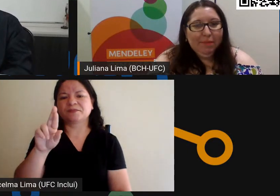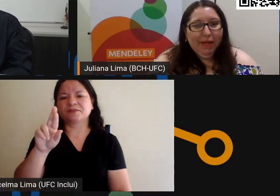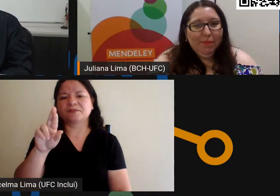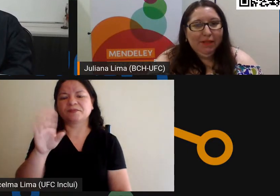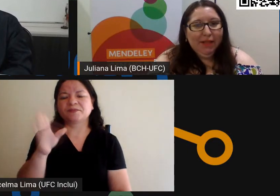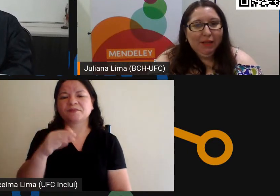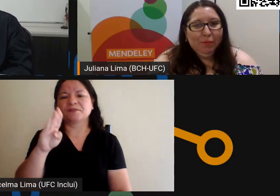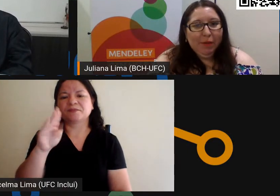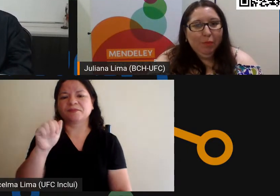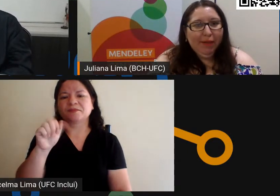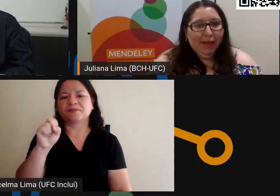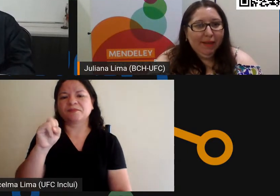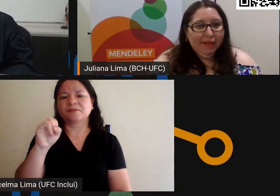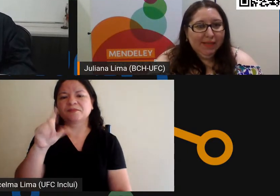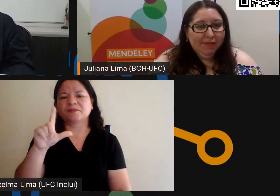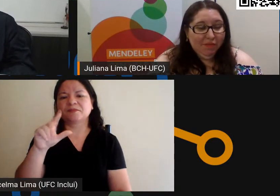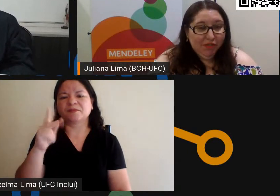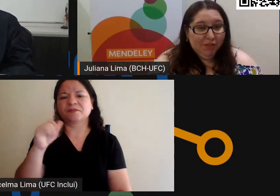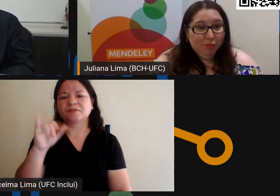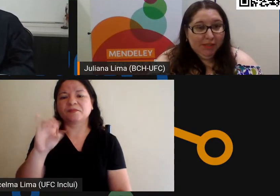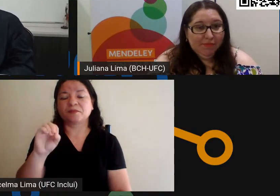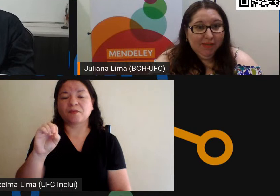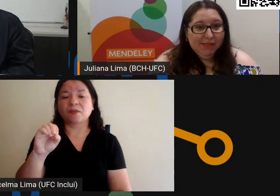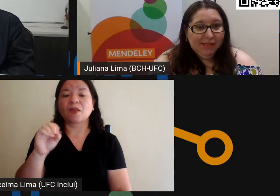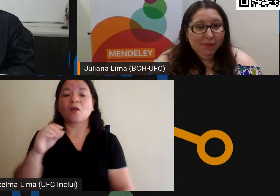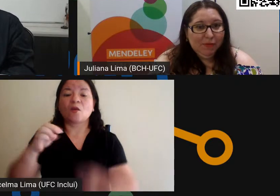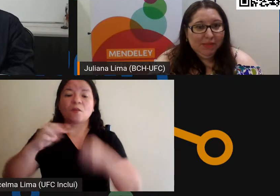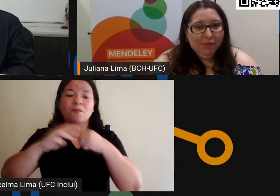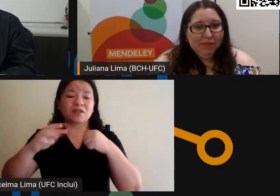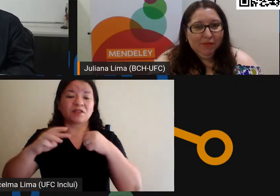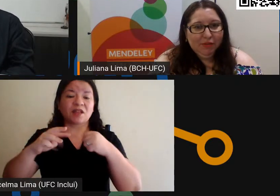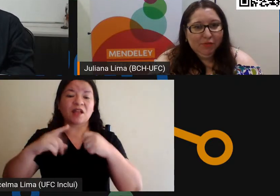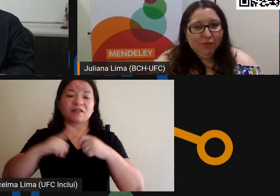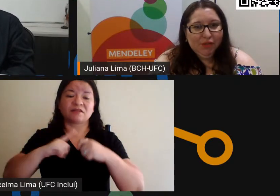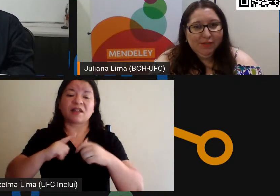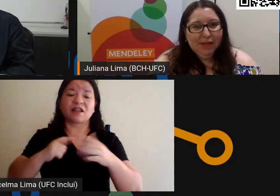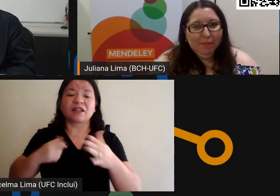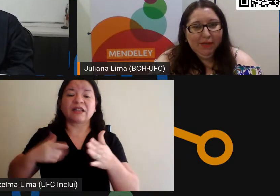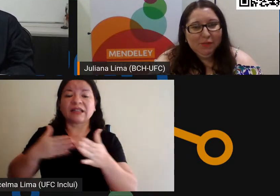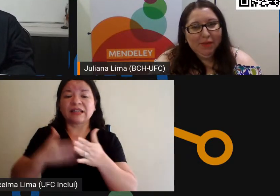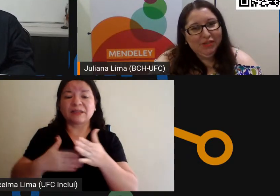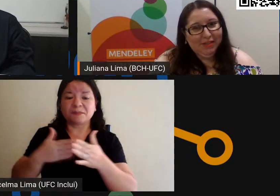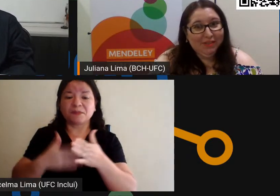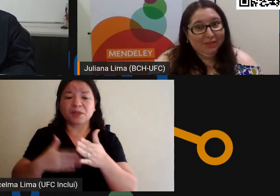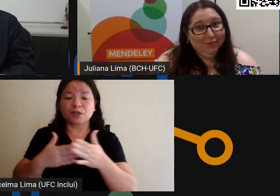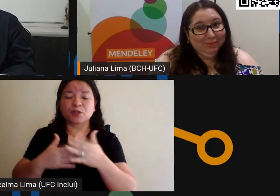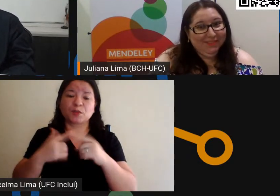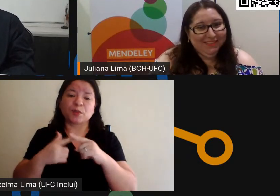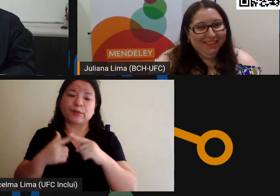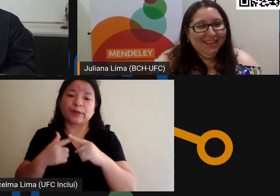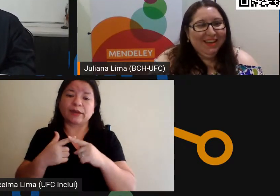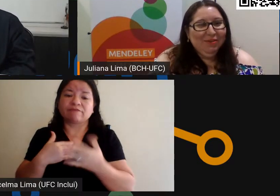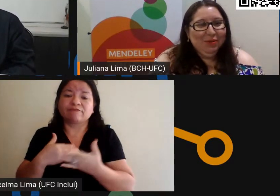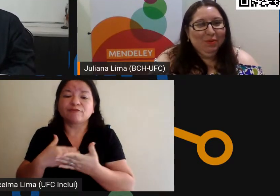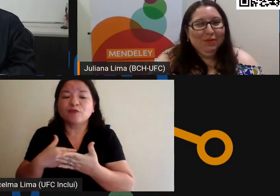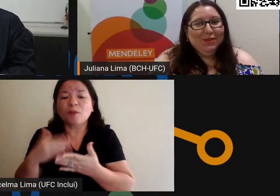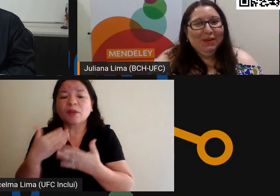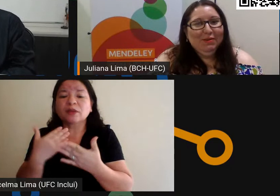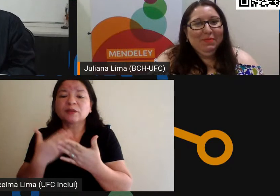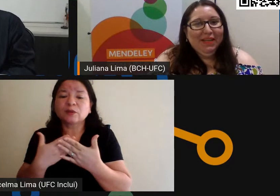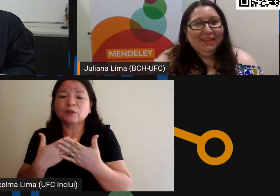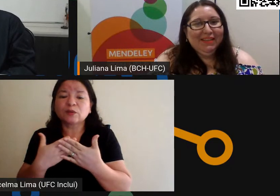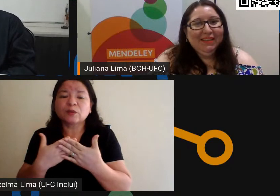tem um leque bem limitado para publicar em grandes revistas, muitas vezes pelo simples fato do sujeito ser apenas um mestrando. O